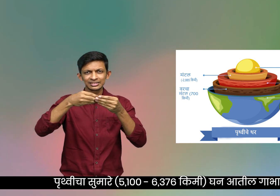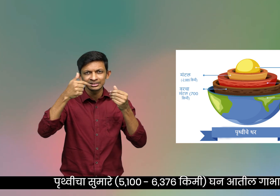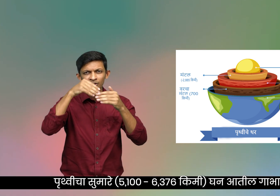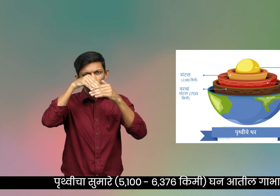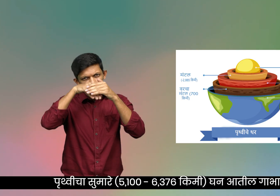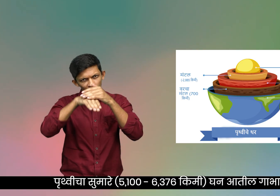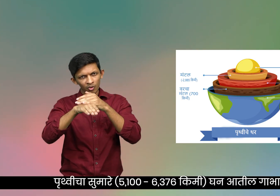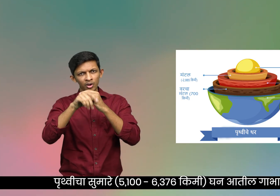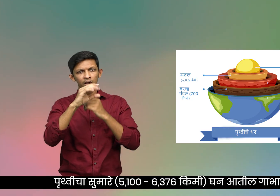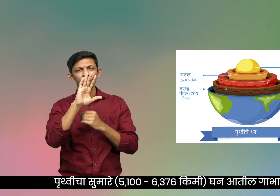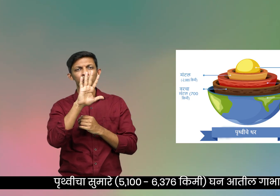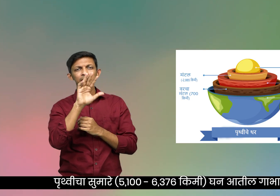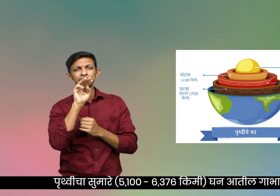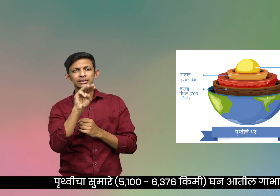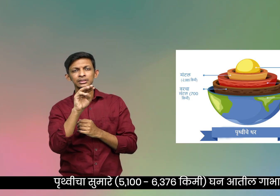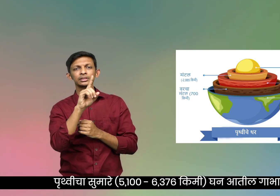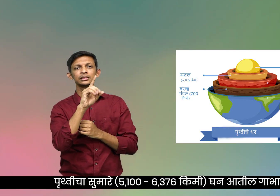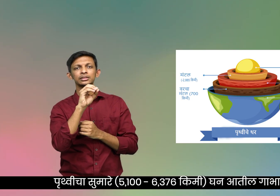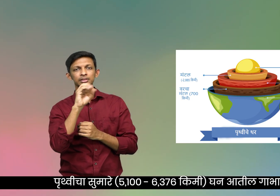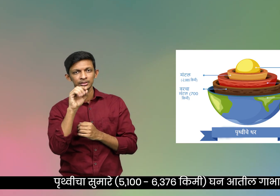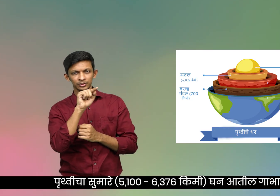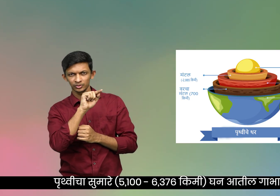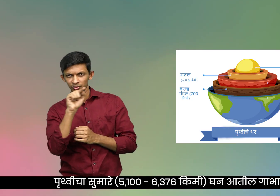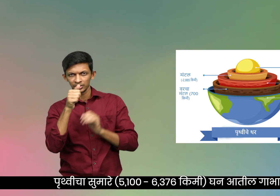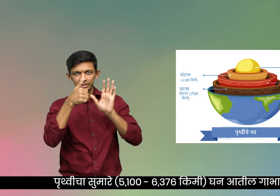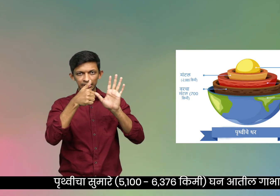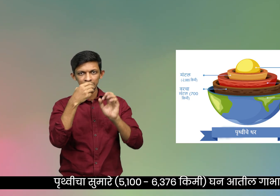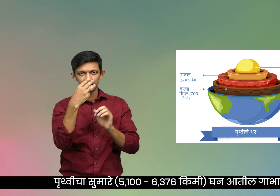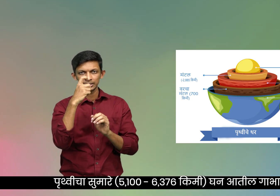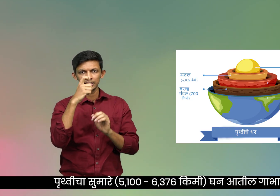5100–6376 किमी घन आतील गाभा लोखंडी संयुगे